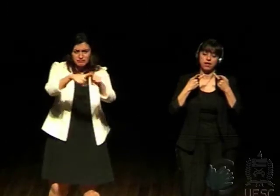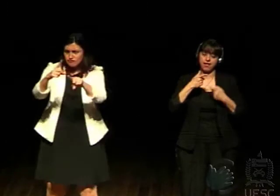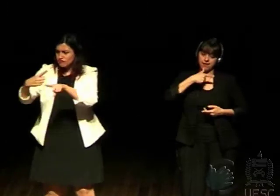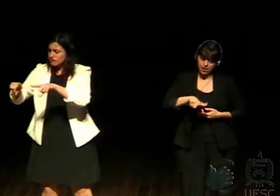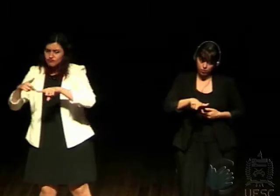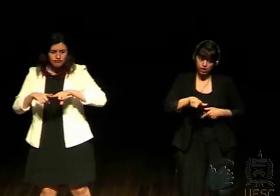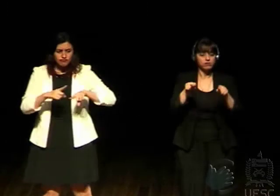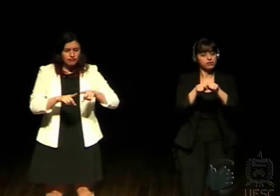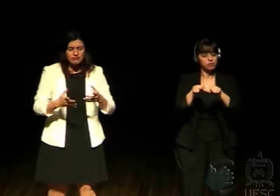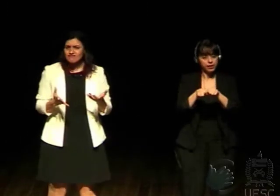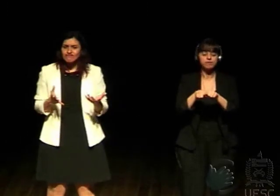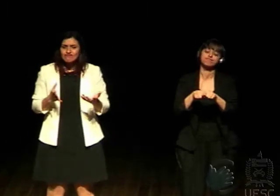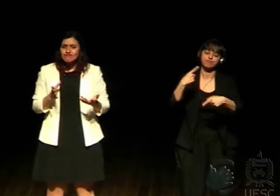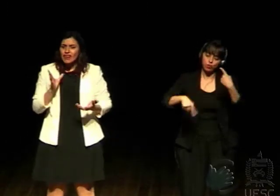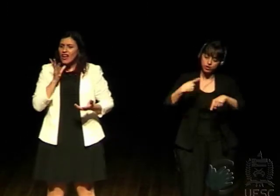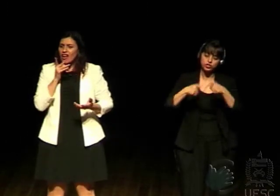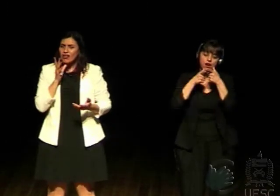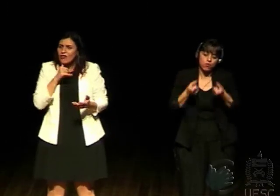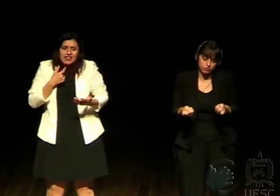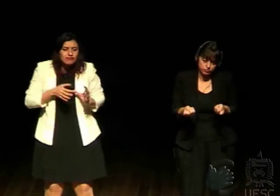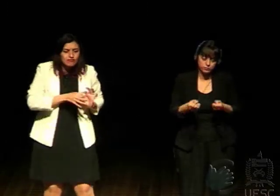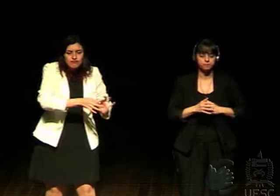lingüística? Han ido surgiendo